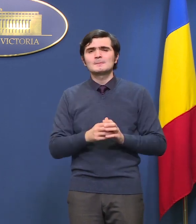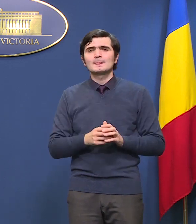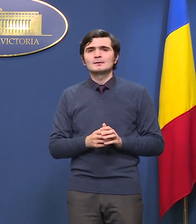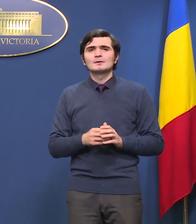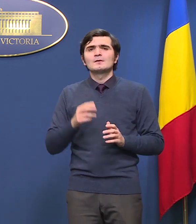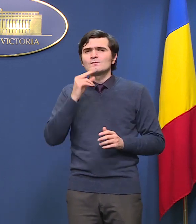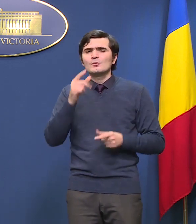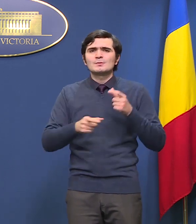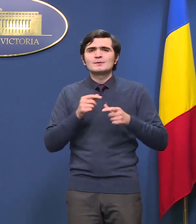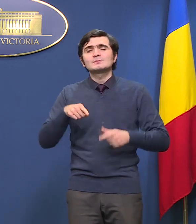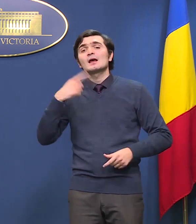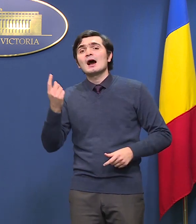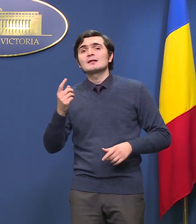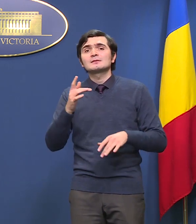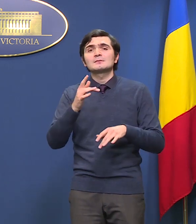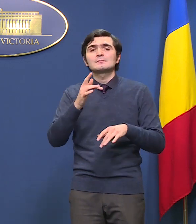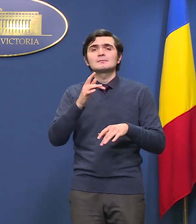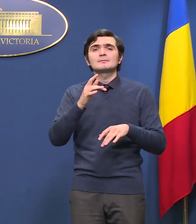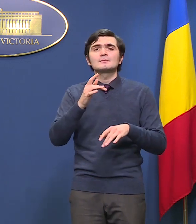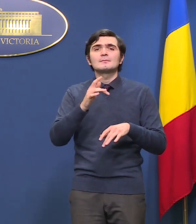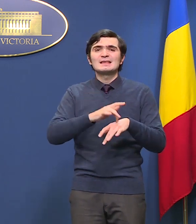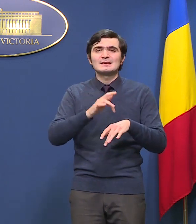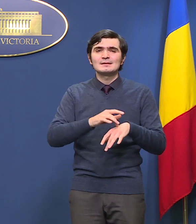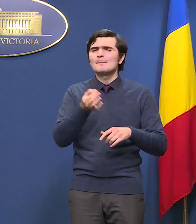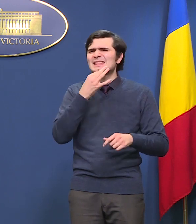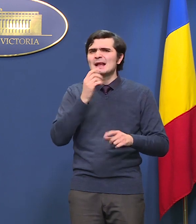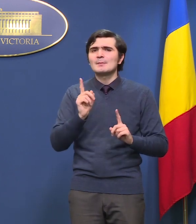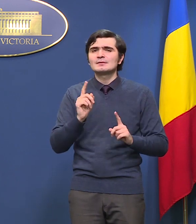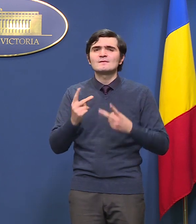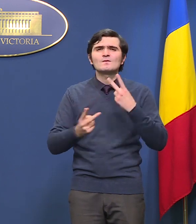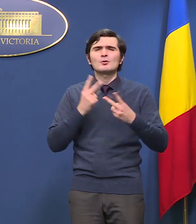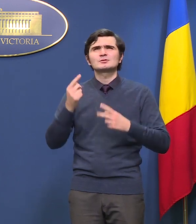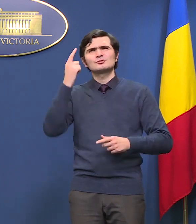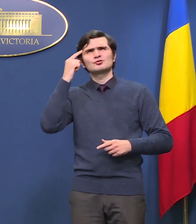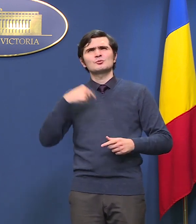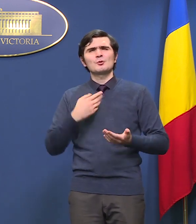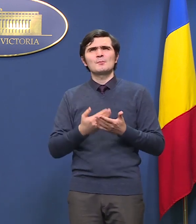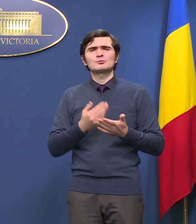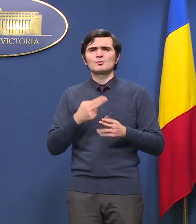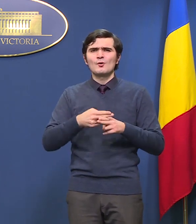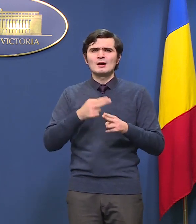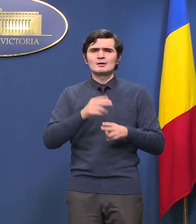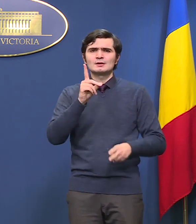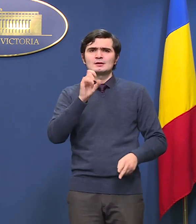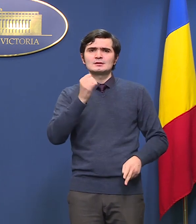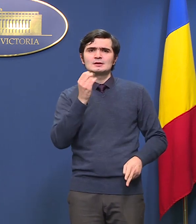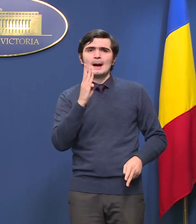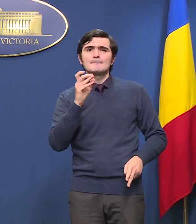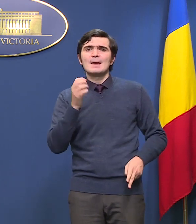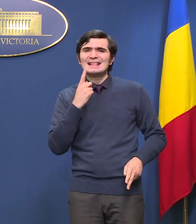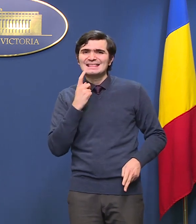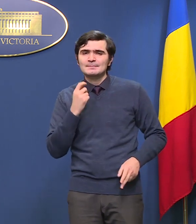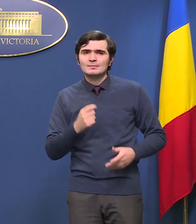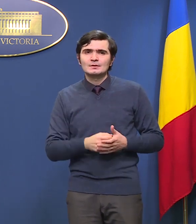vorba de un alt medicament care este folosit, din câte știu eu, pentru diabet, care de asemenea se caută